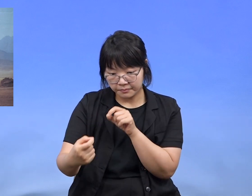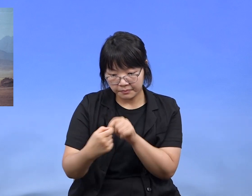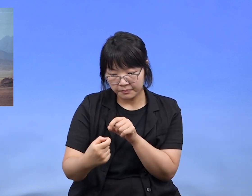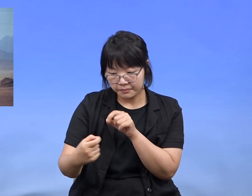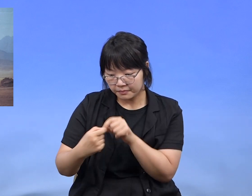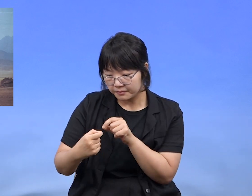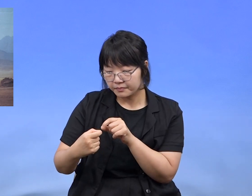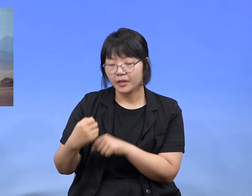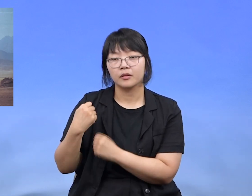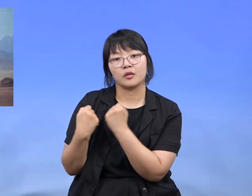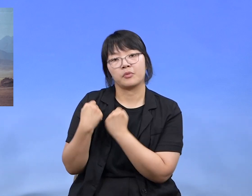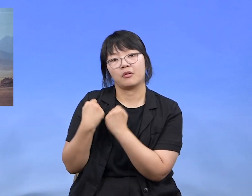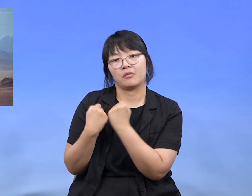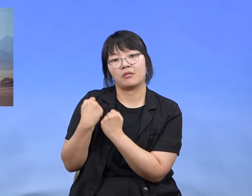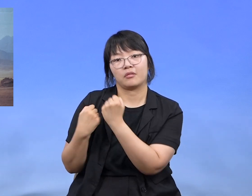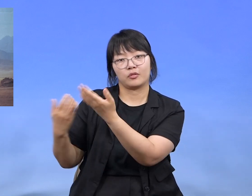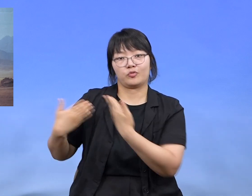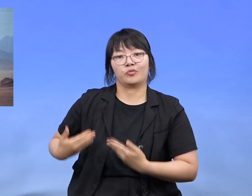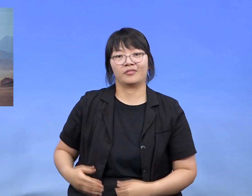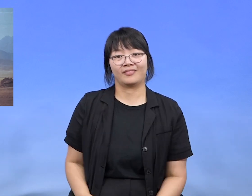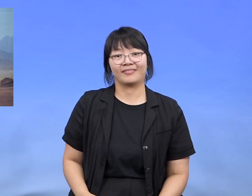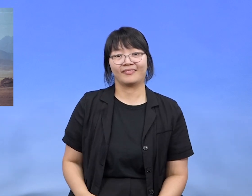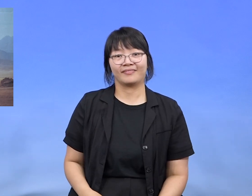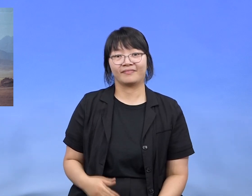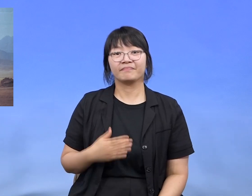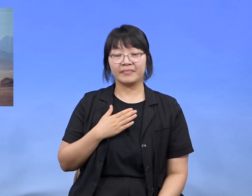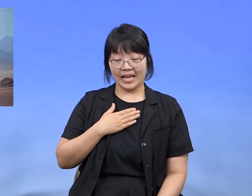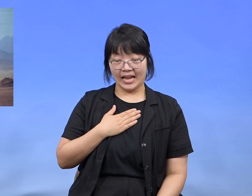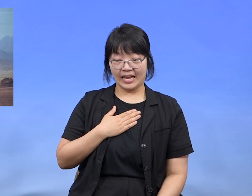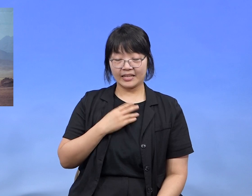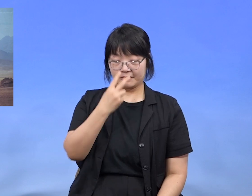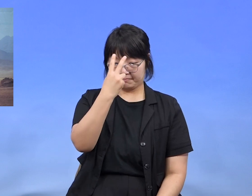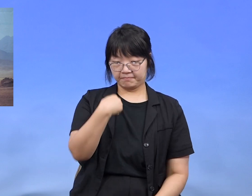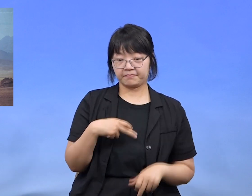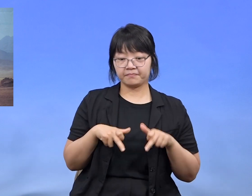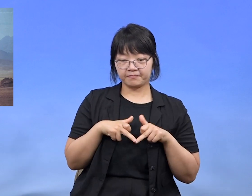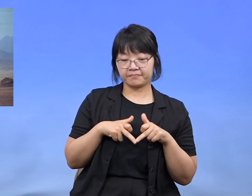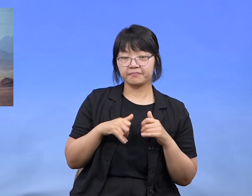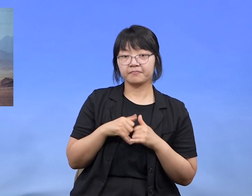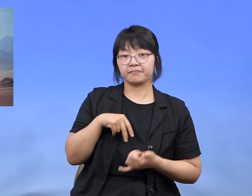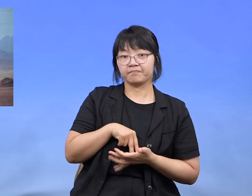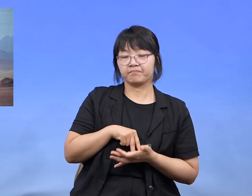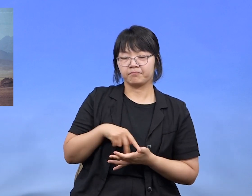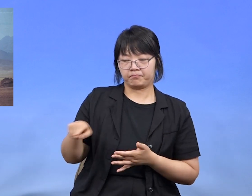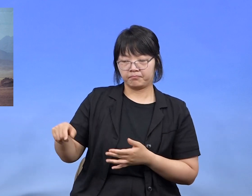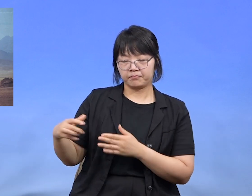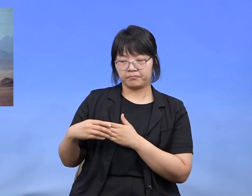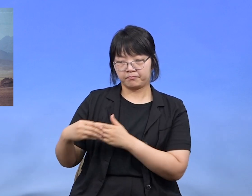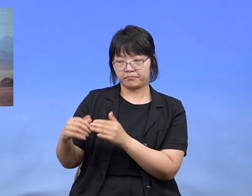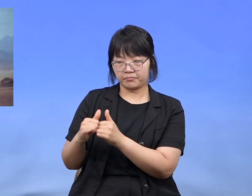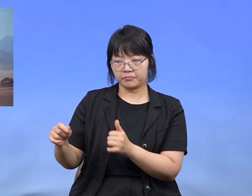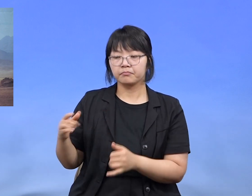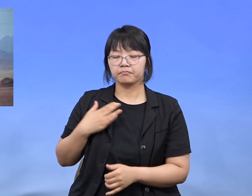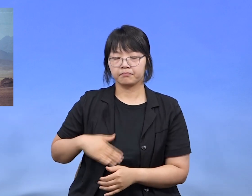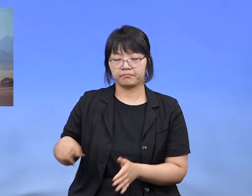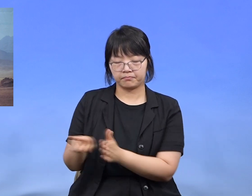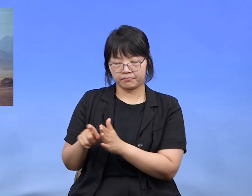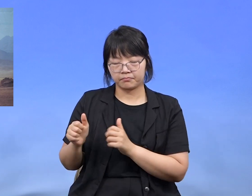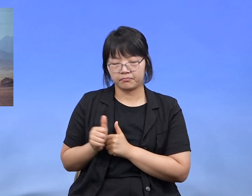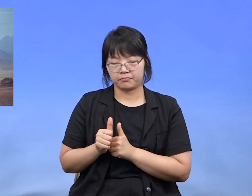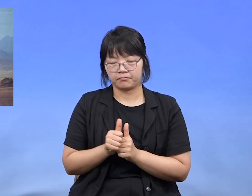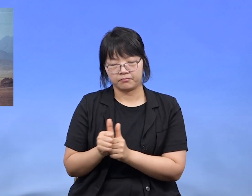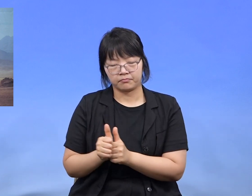있다고. 자기를 인도하는 그분들을 믿고 따르다 보면 자기는 언제나 가고자 하는